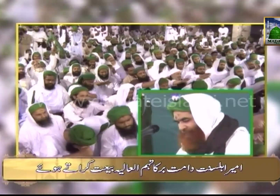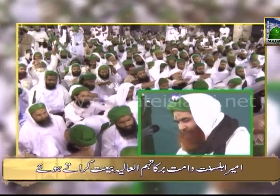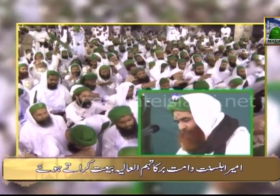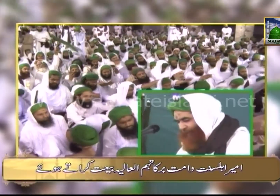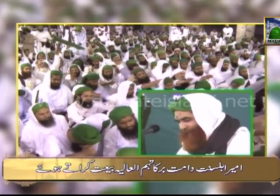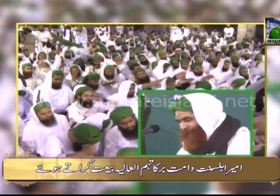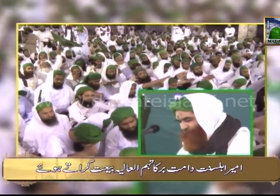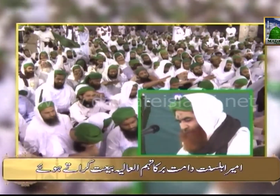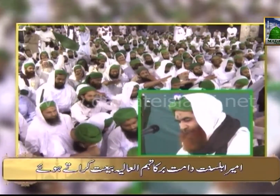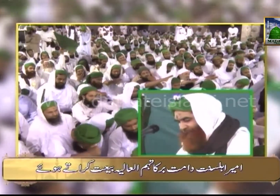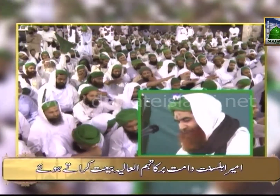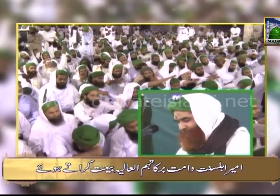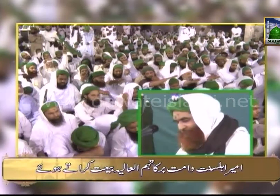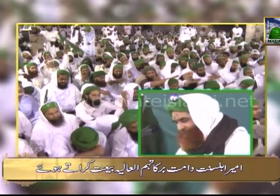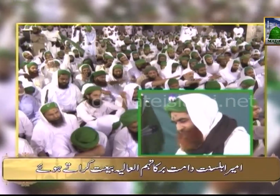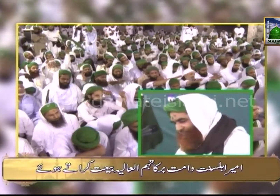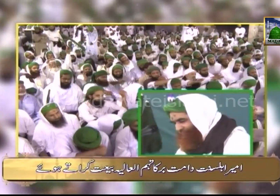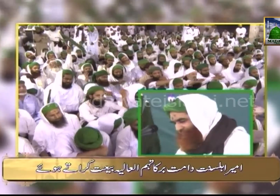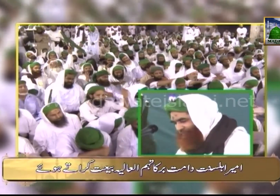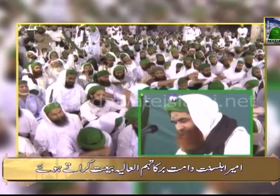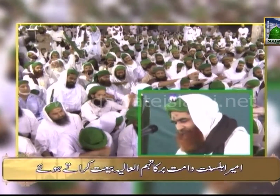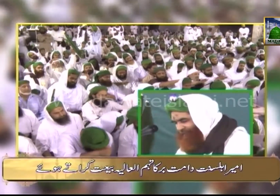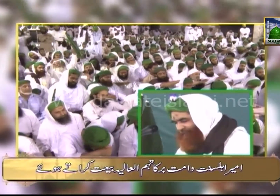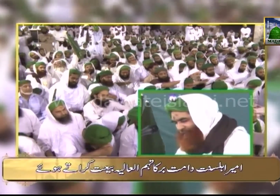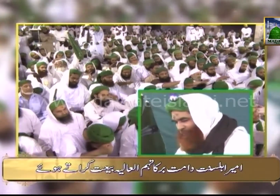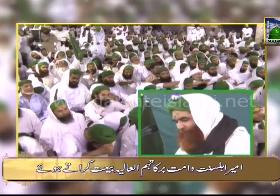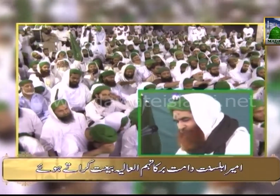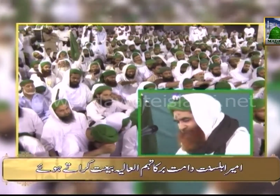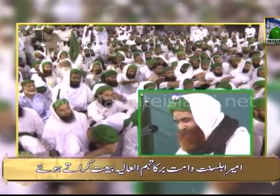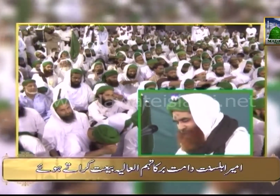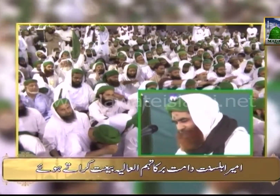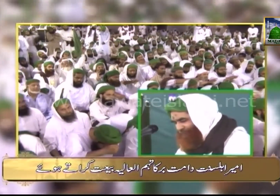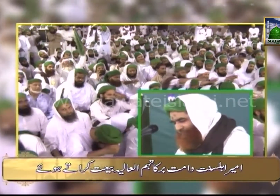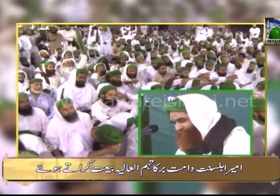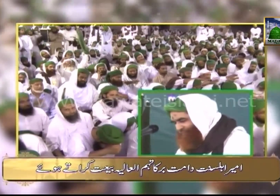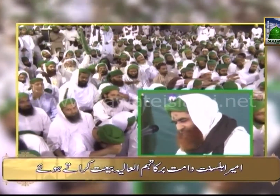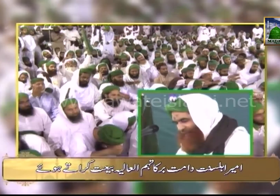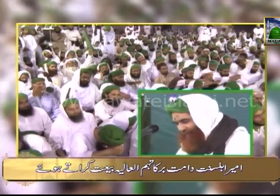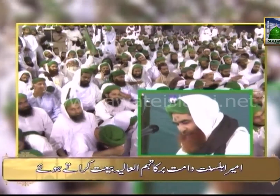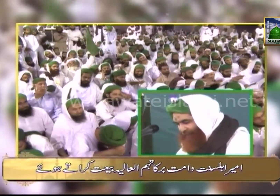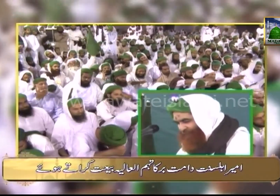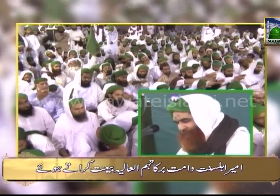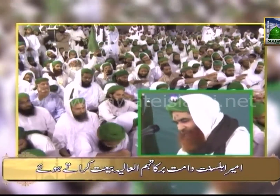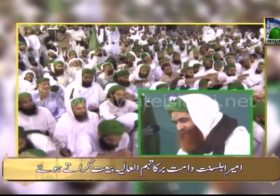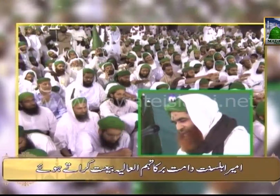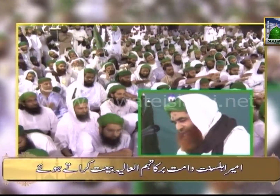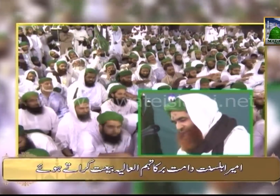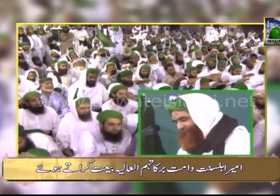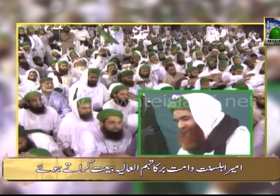میں قادری، عطاری ہوں عطاری، تیرا کرم